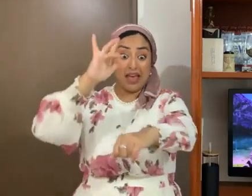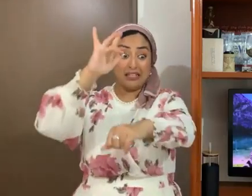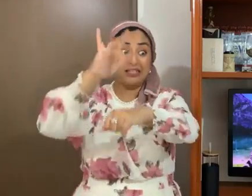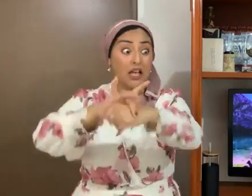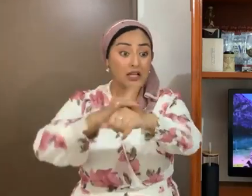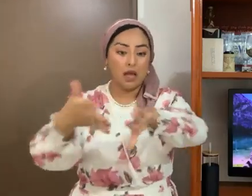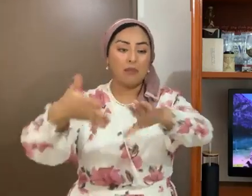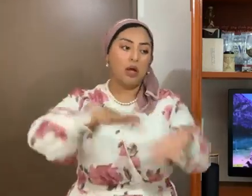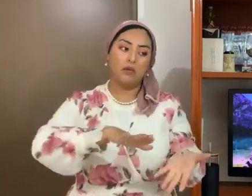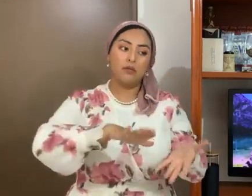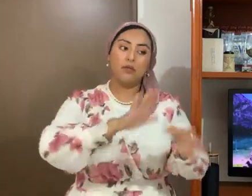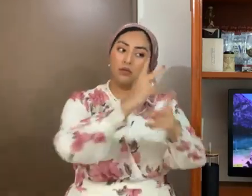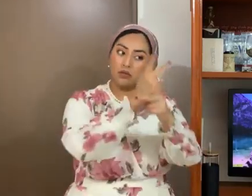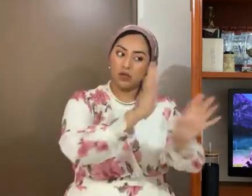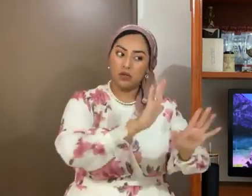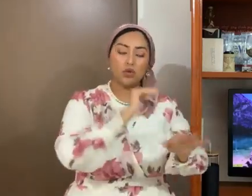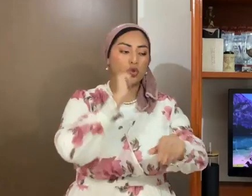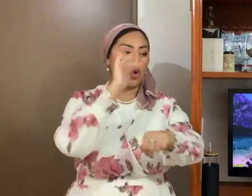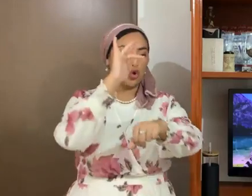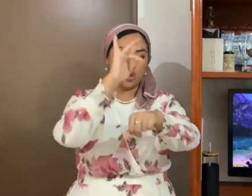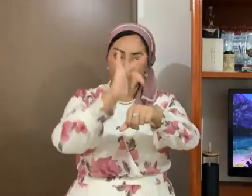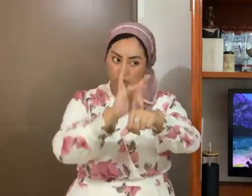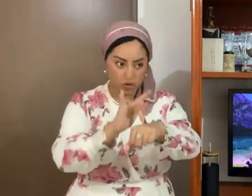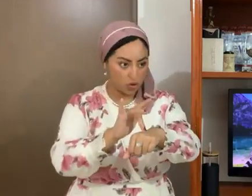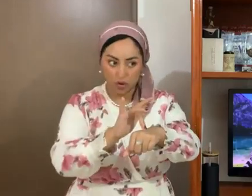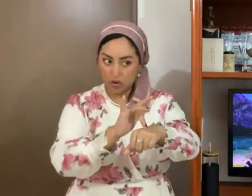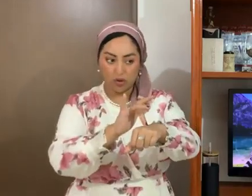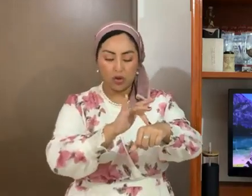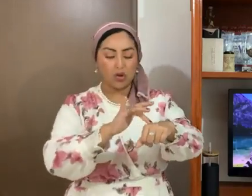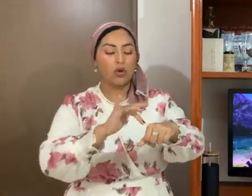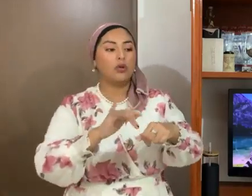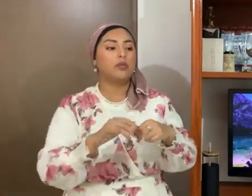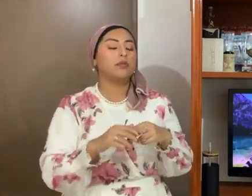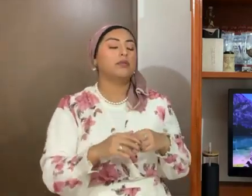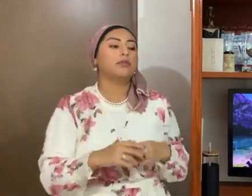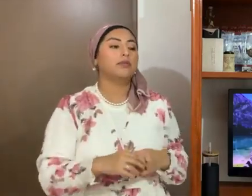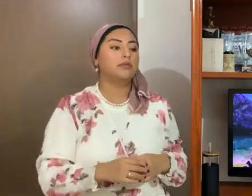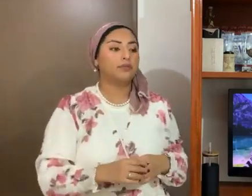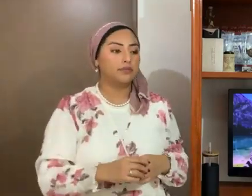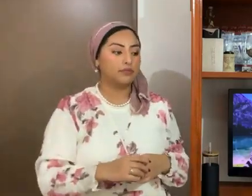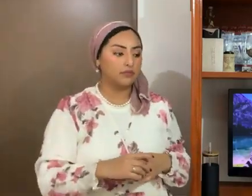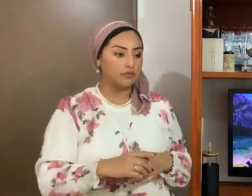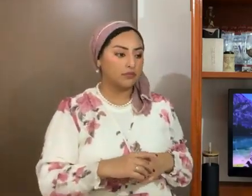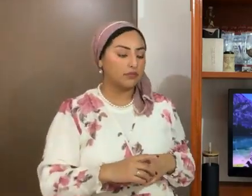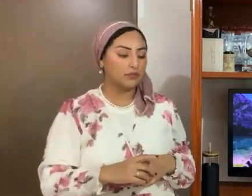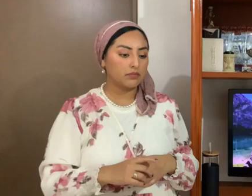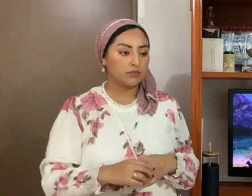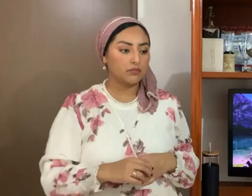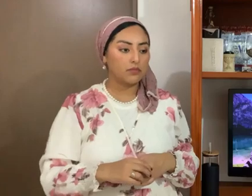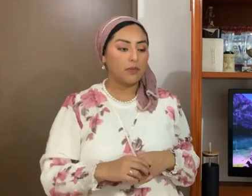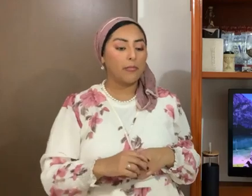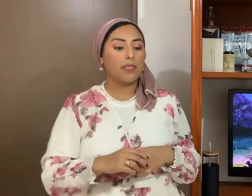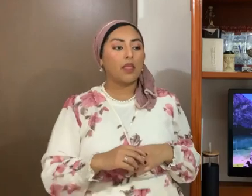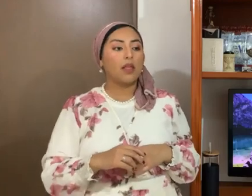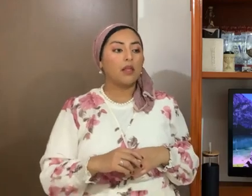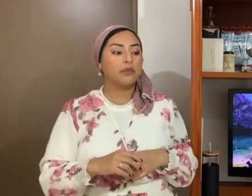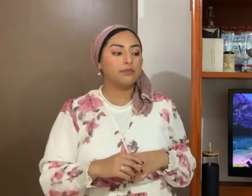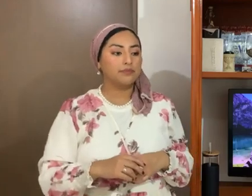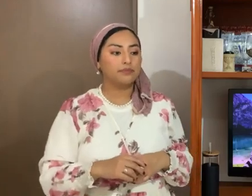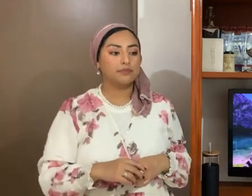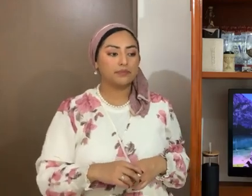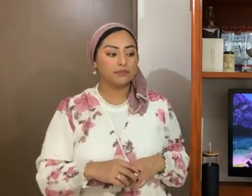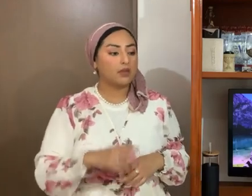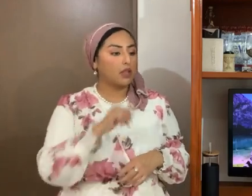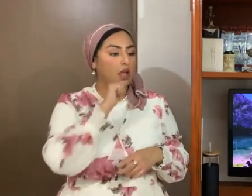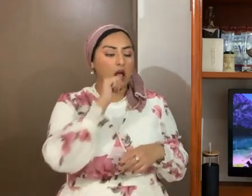de seguro morirá. No lo tocará a mano porque será apedreado o aseteado, es decir, que le dispararían flechas. Sea animal o sea